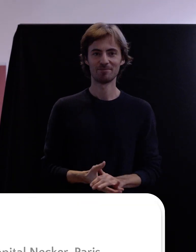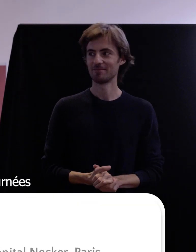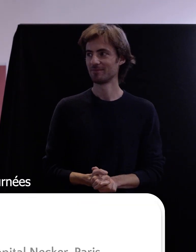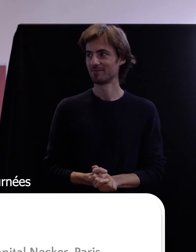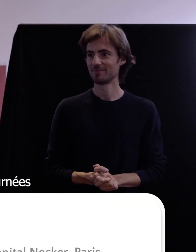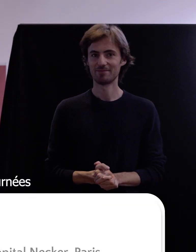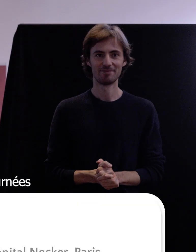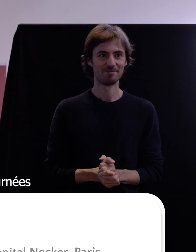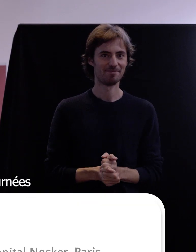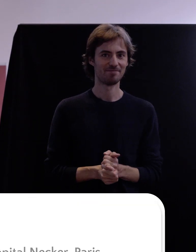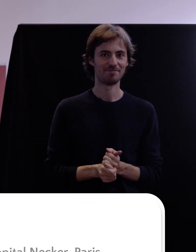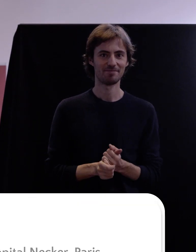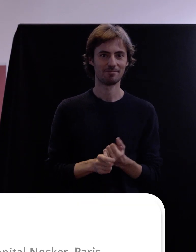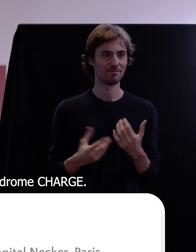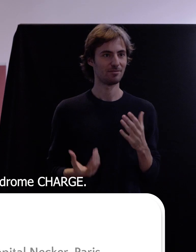à ces journées